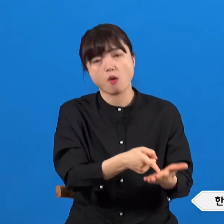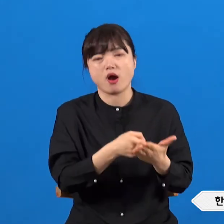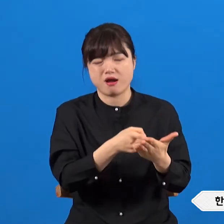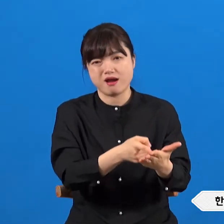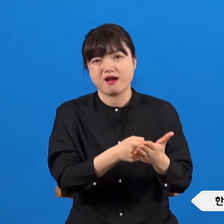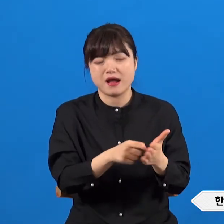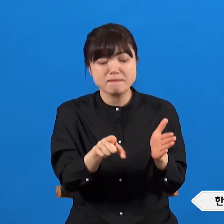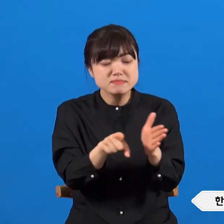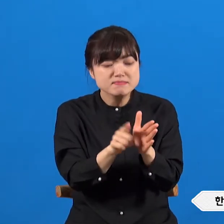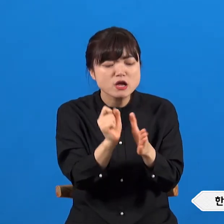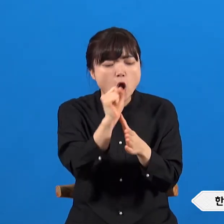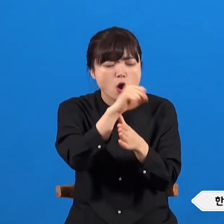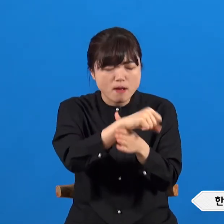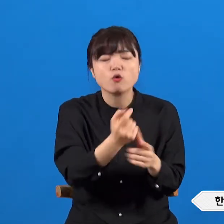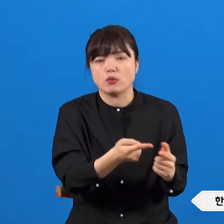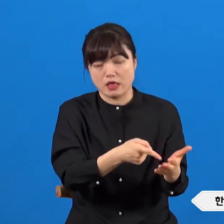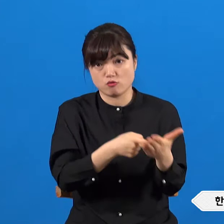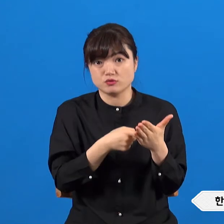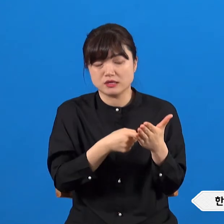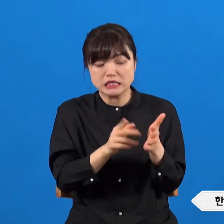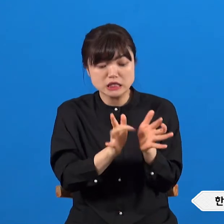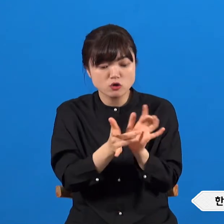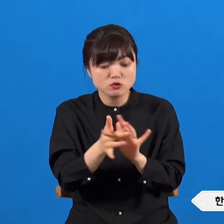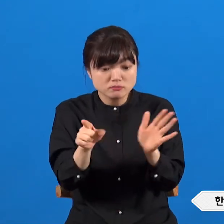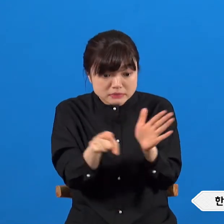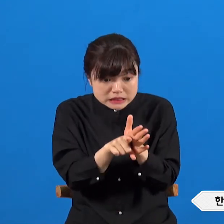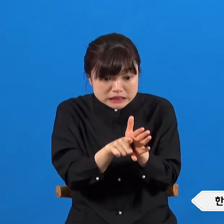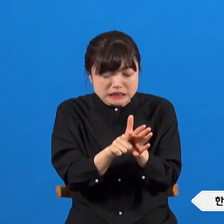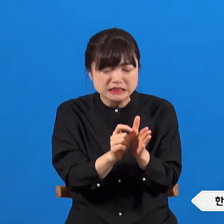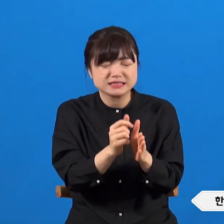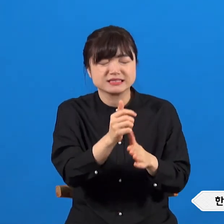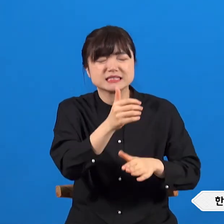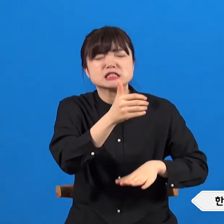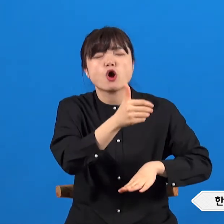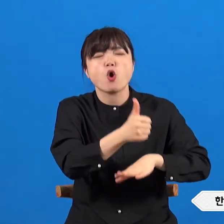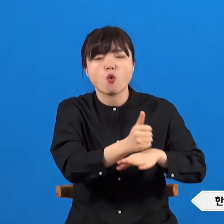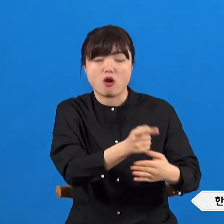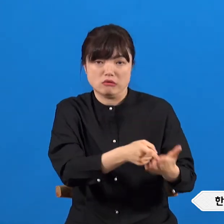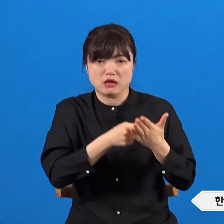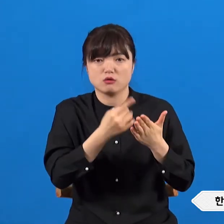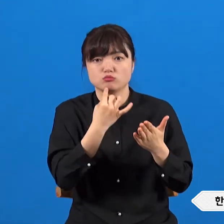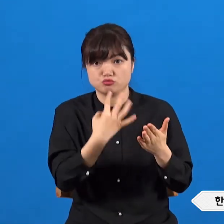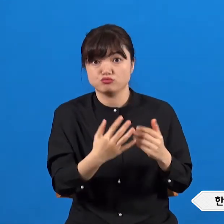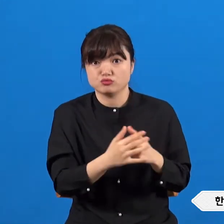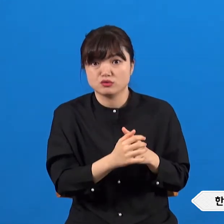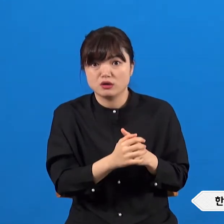나타나는 것입니다. 예수님을 믿는 믿음의 결과로 나타나는 것입니다.